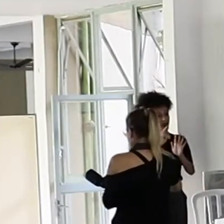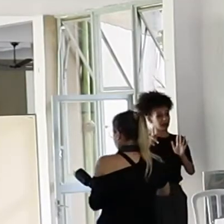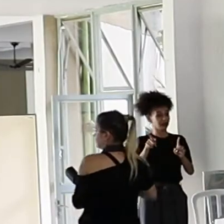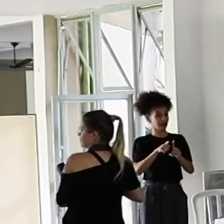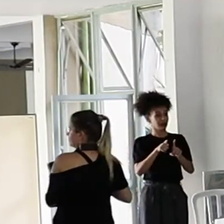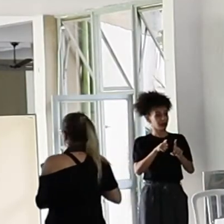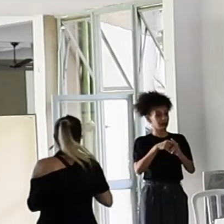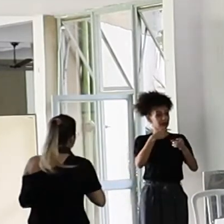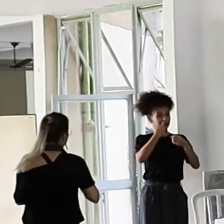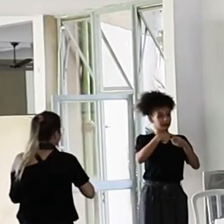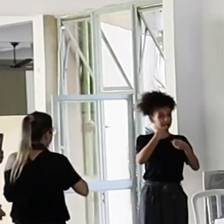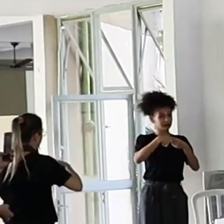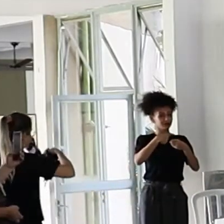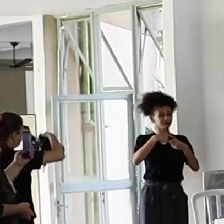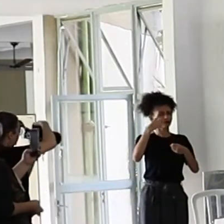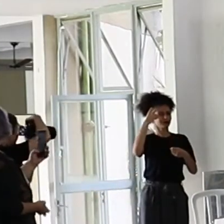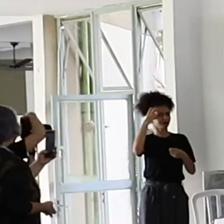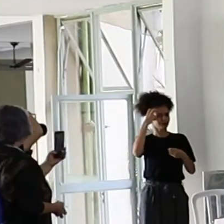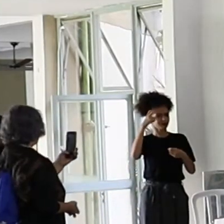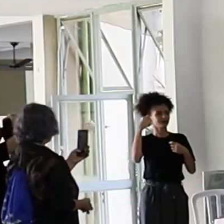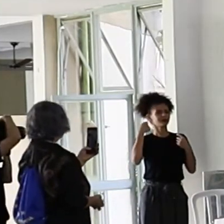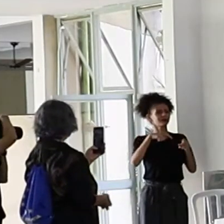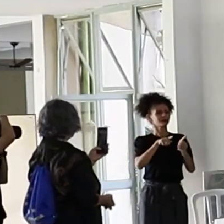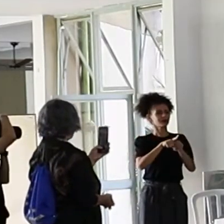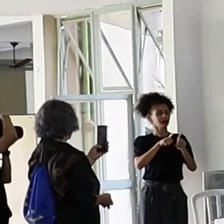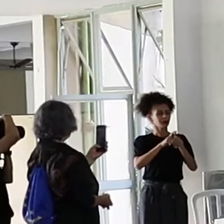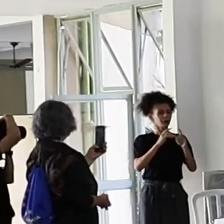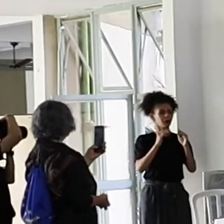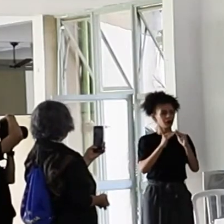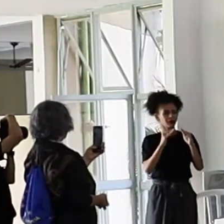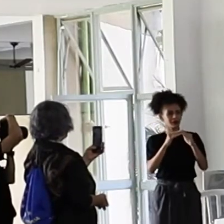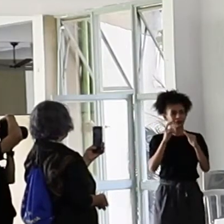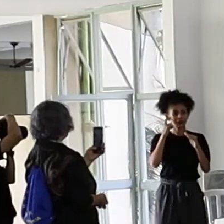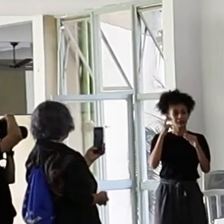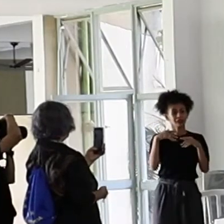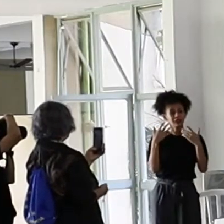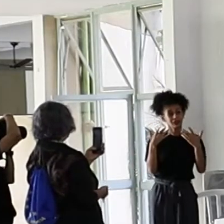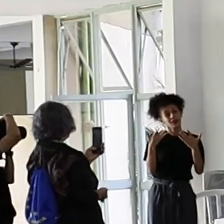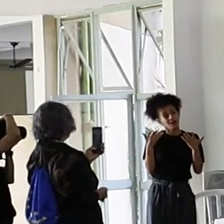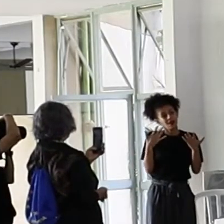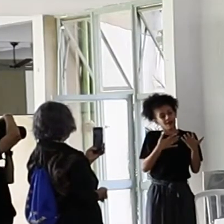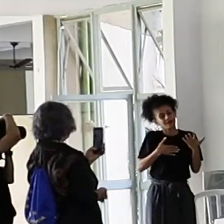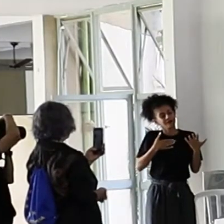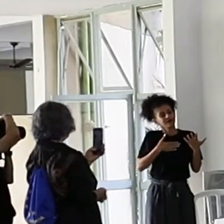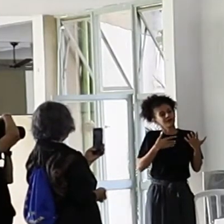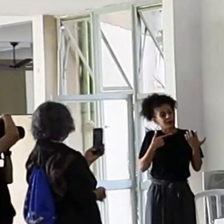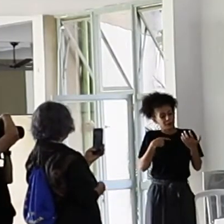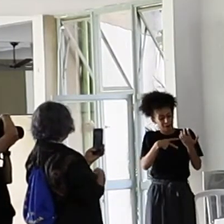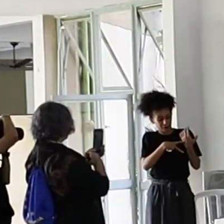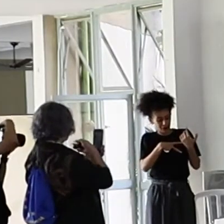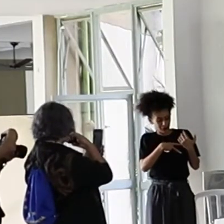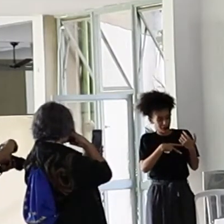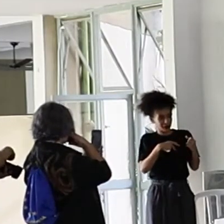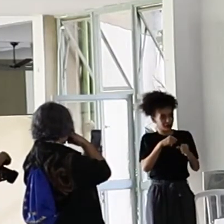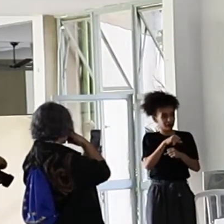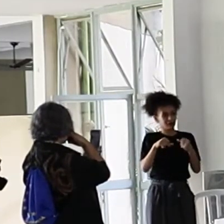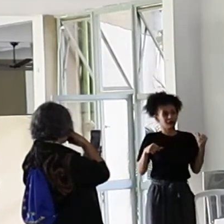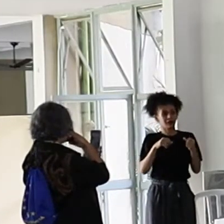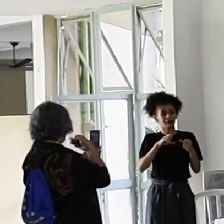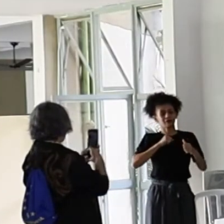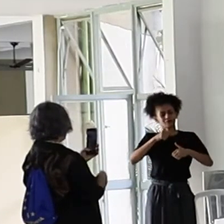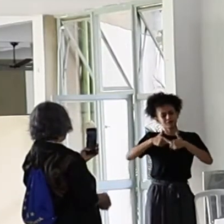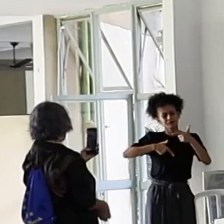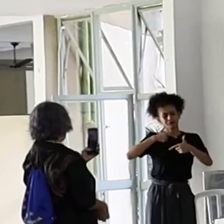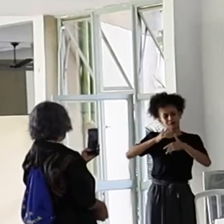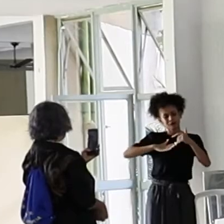por acaso uma cidade inteligente precisa também de moradia inteligente então essa paixão que era pessoal se tornou uma paixão